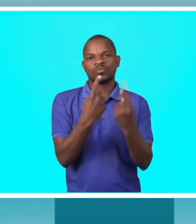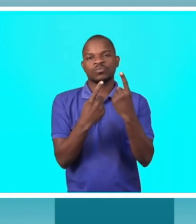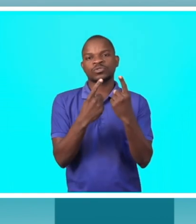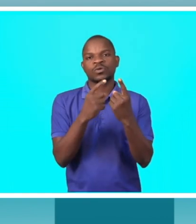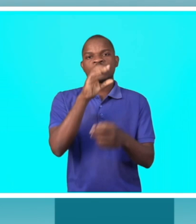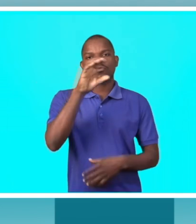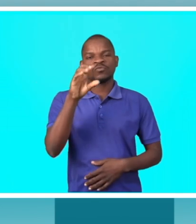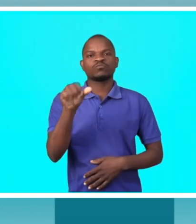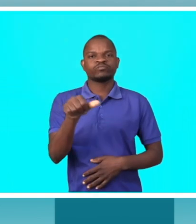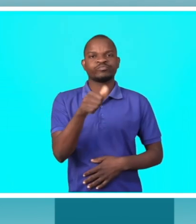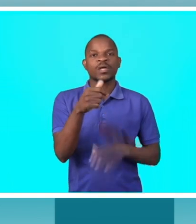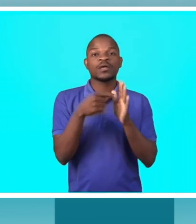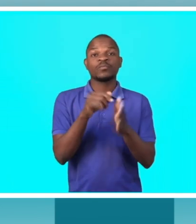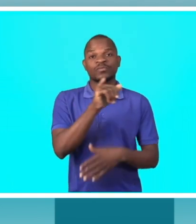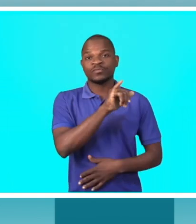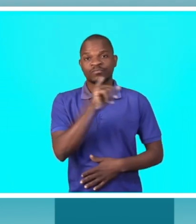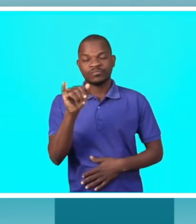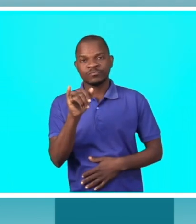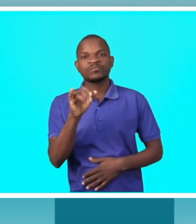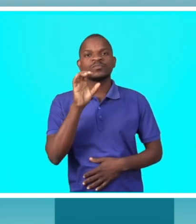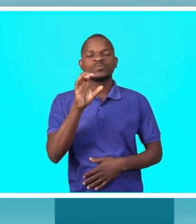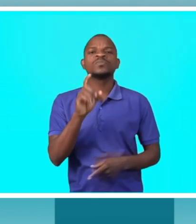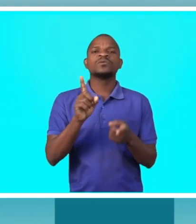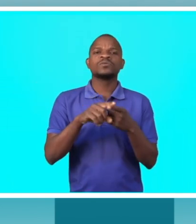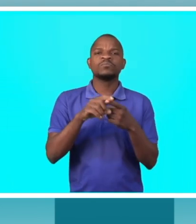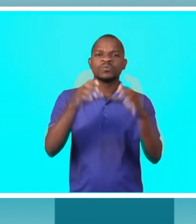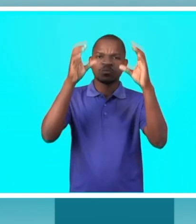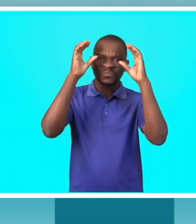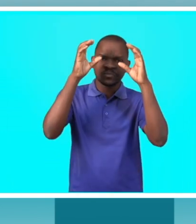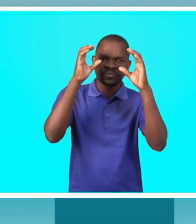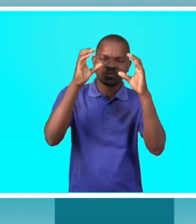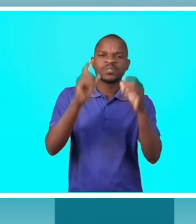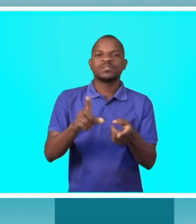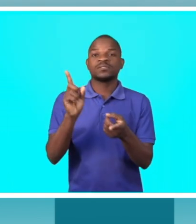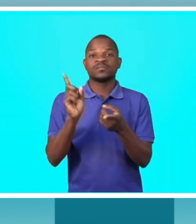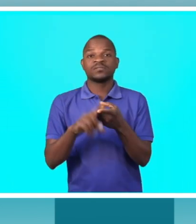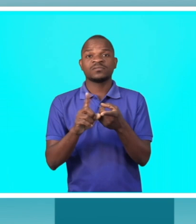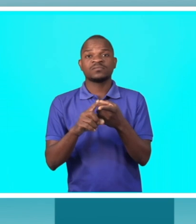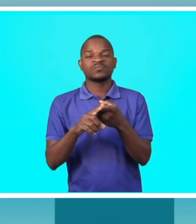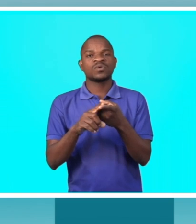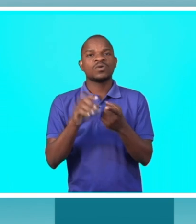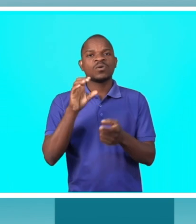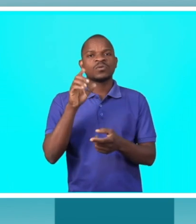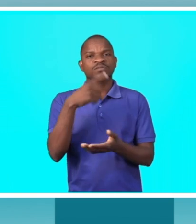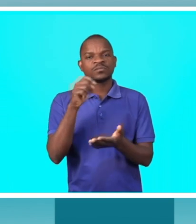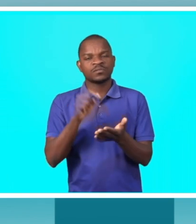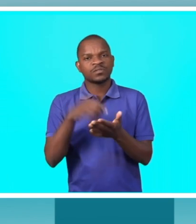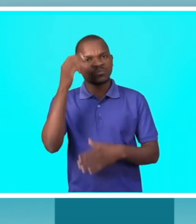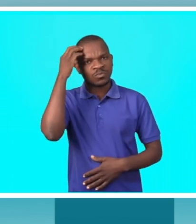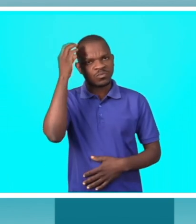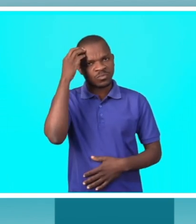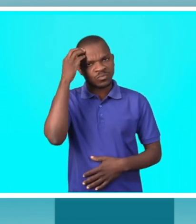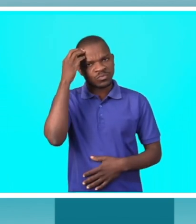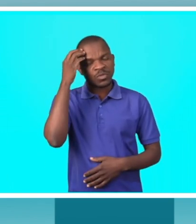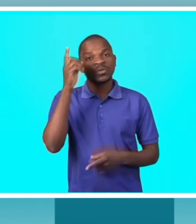províncias que se empenharam muito Há Caso concreto De Inhambane Caso concreto Da Zambeza Caso concreto Da província